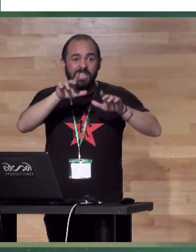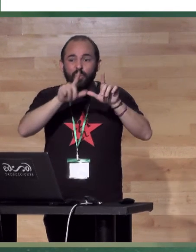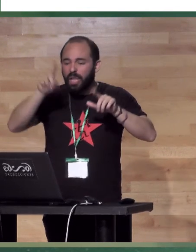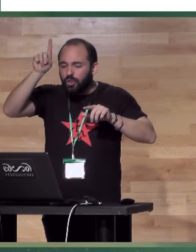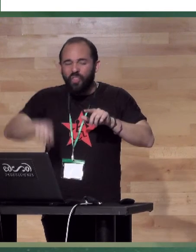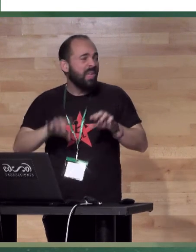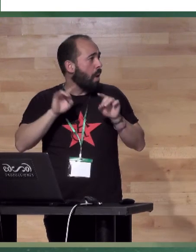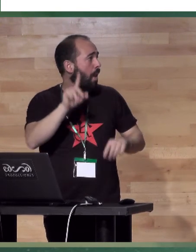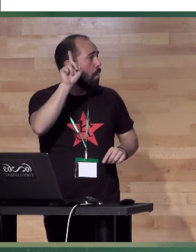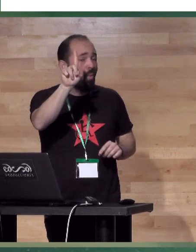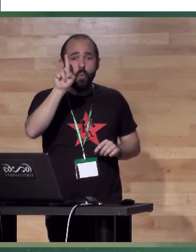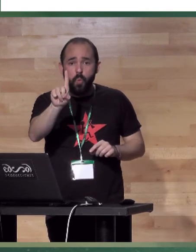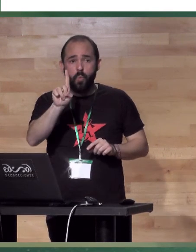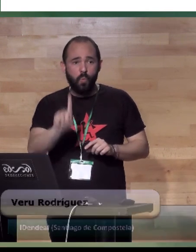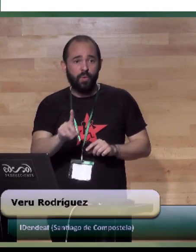en la playa,